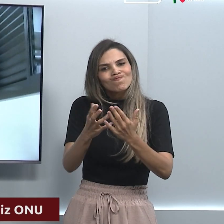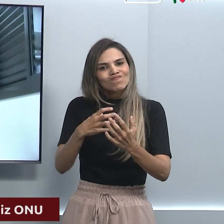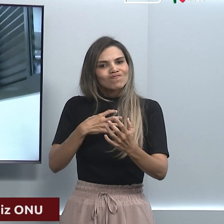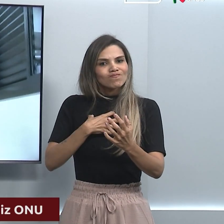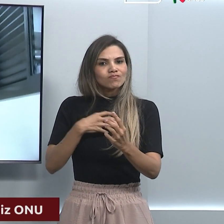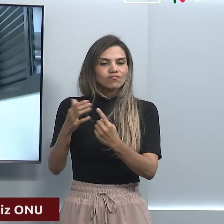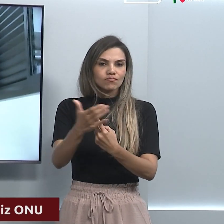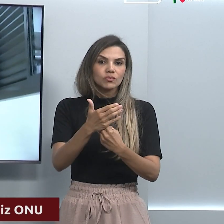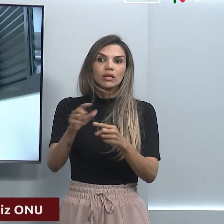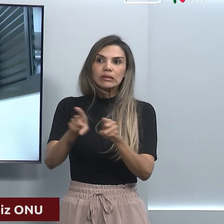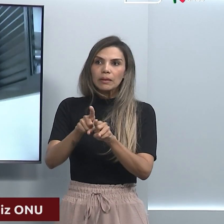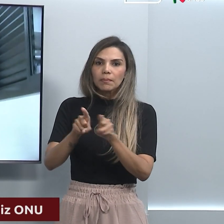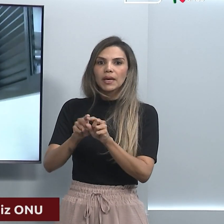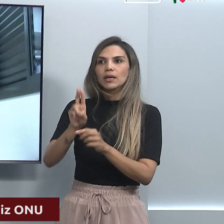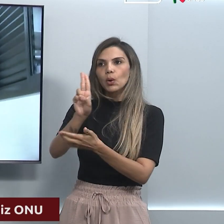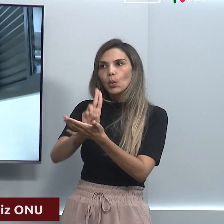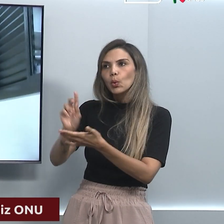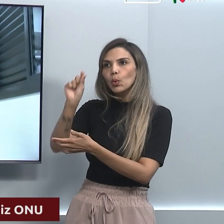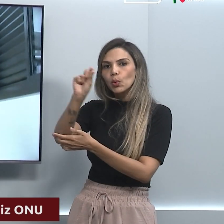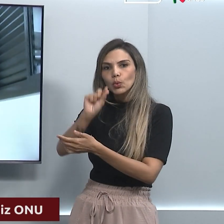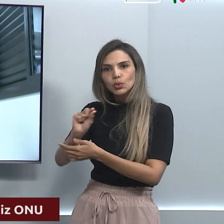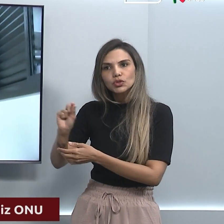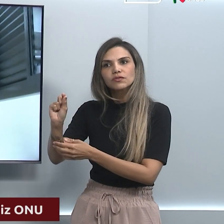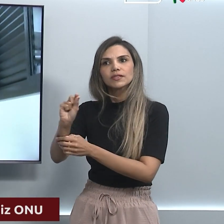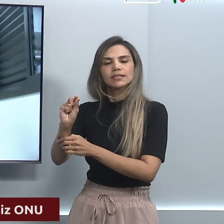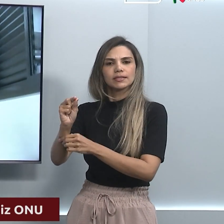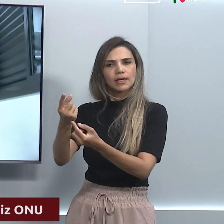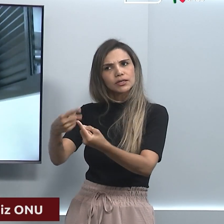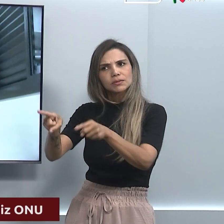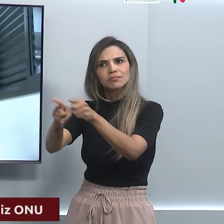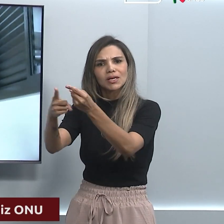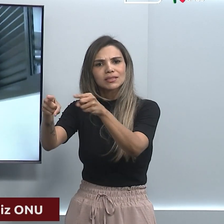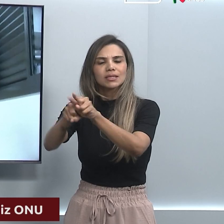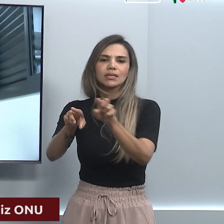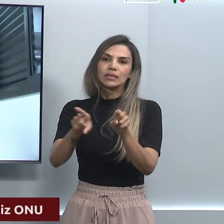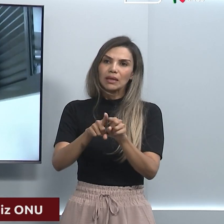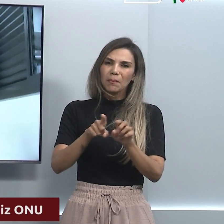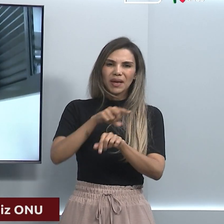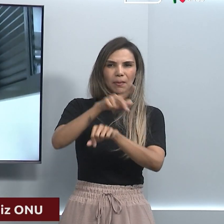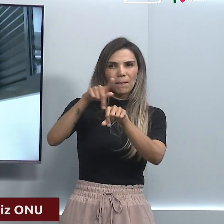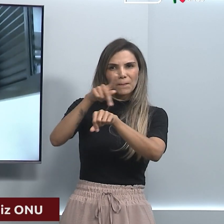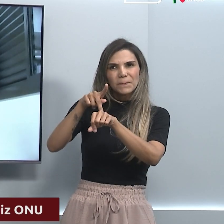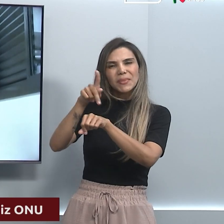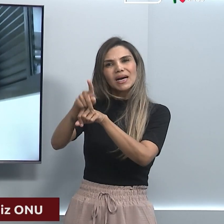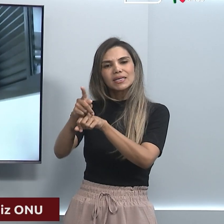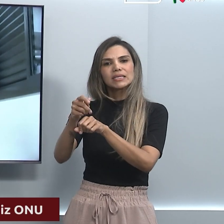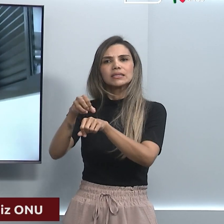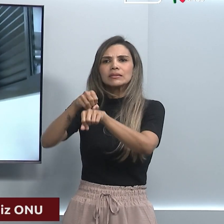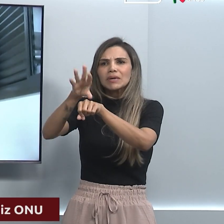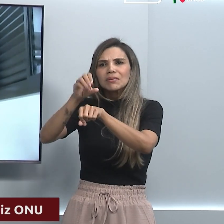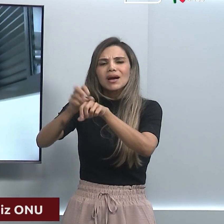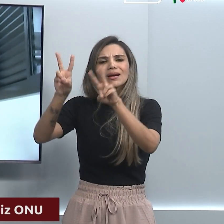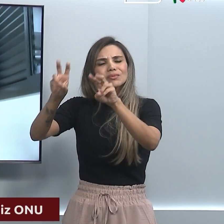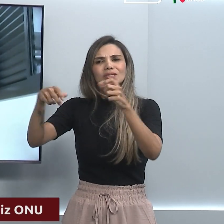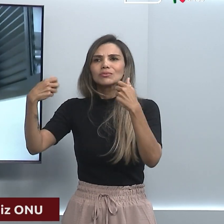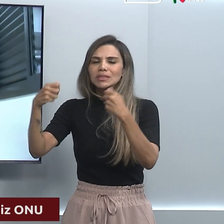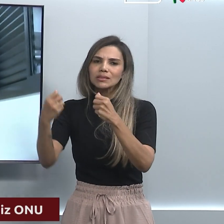com as universidades e também sensibilizar os governos, né, os estados, os países, sobre a necessidade de